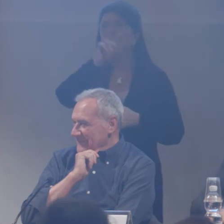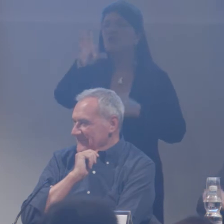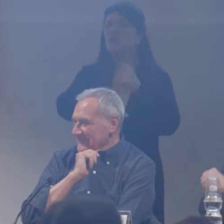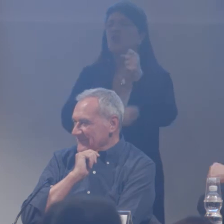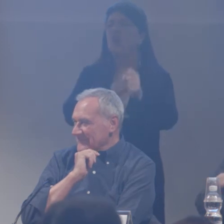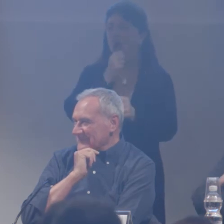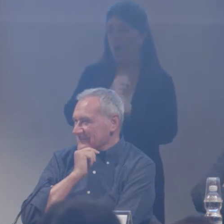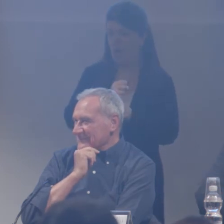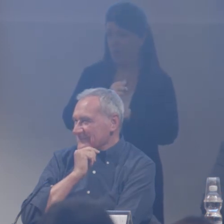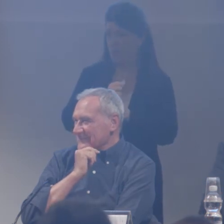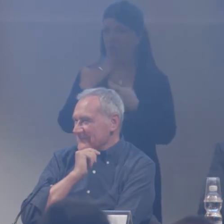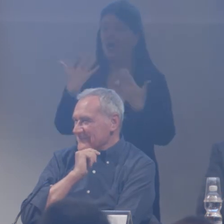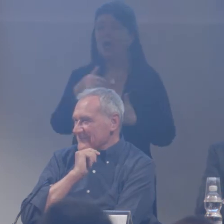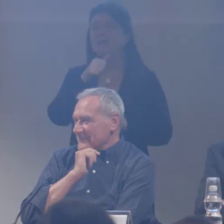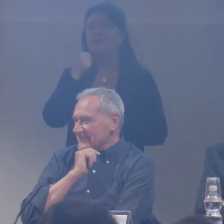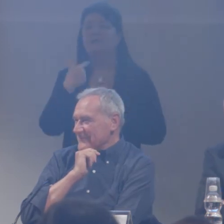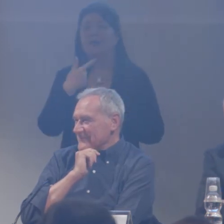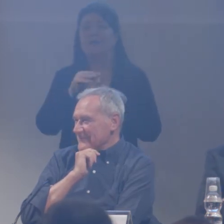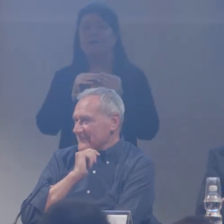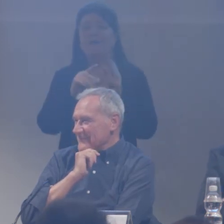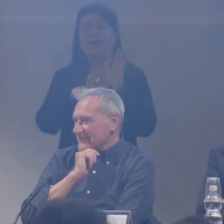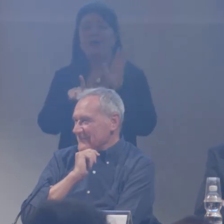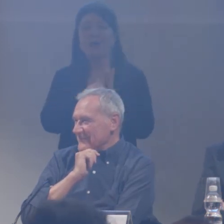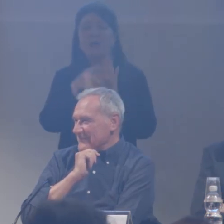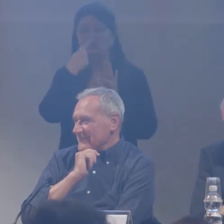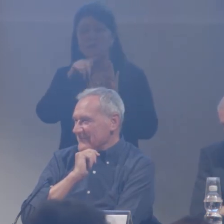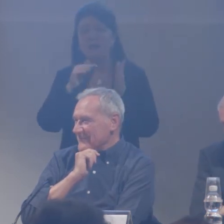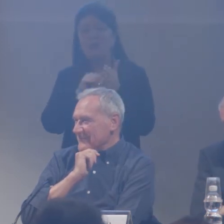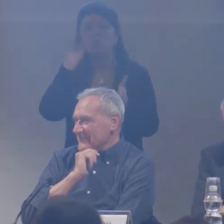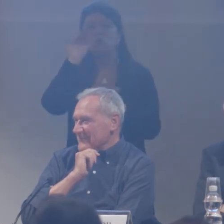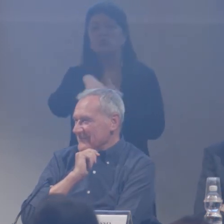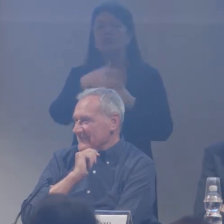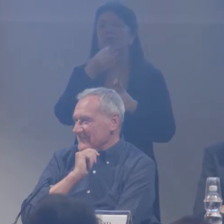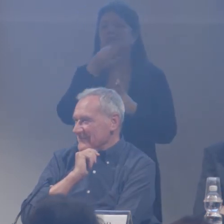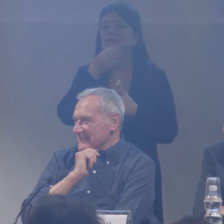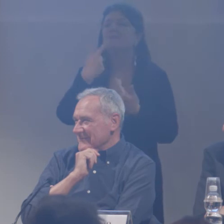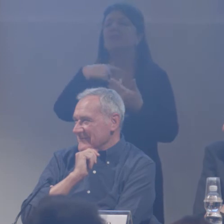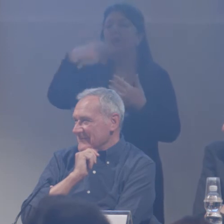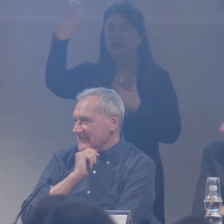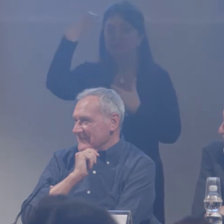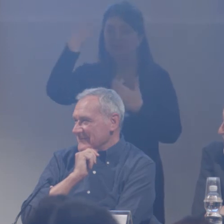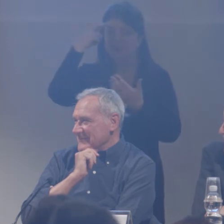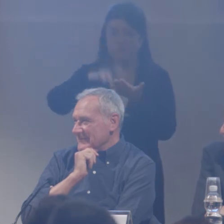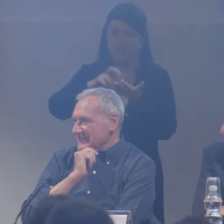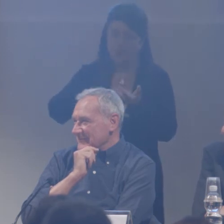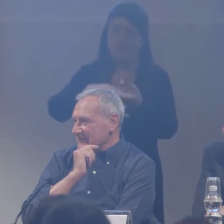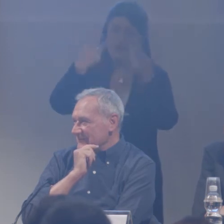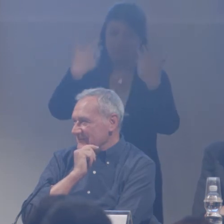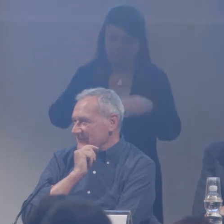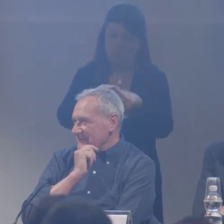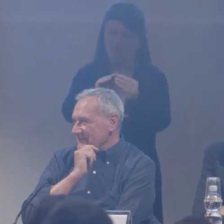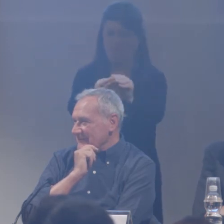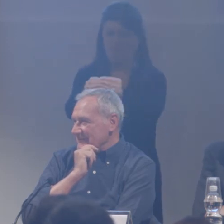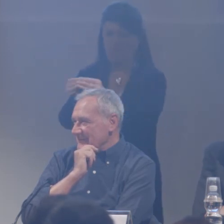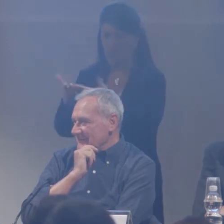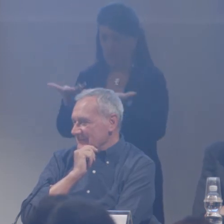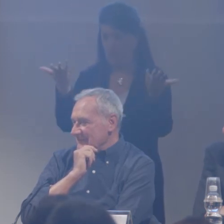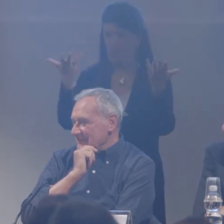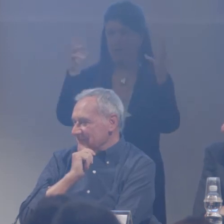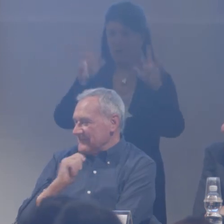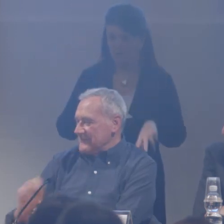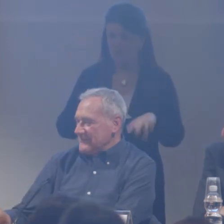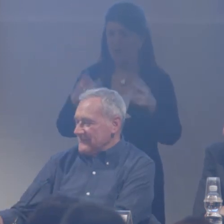apposta per superare questo Stato. Cioè, per lo Stato ha fatto lo Stato, e poi appunto non fu un puniamo